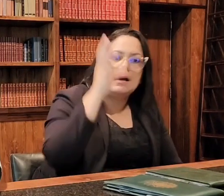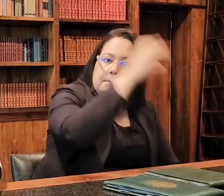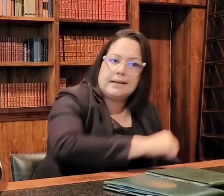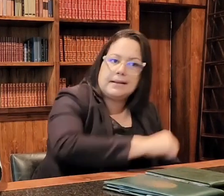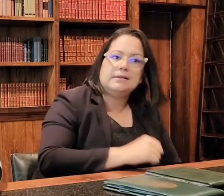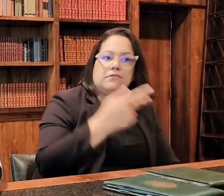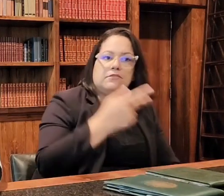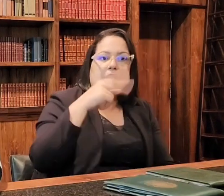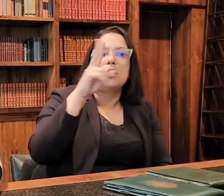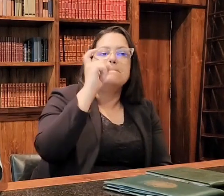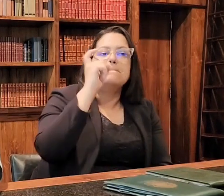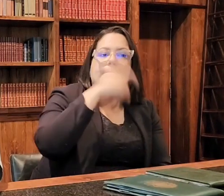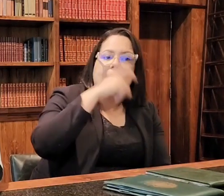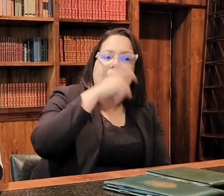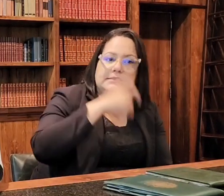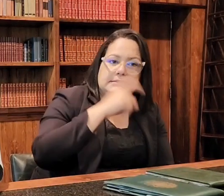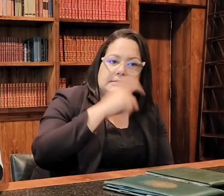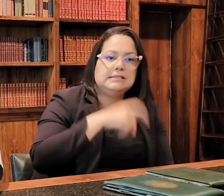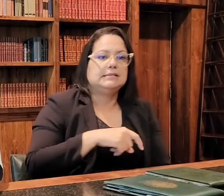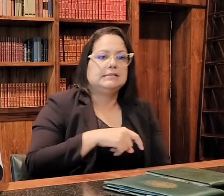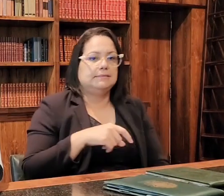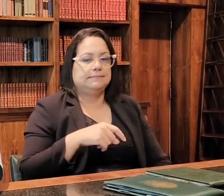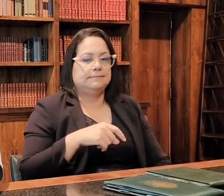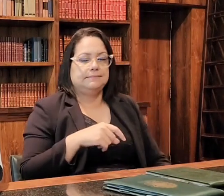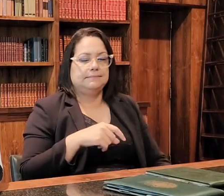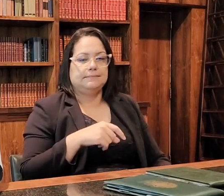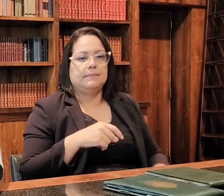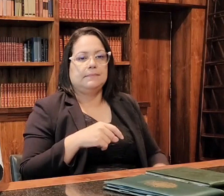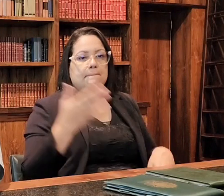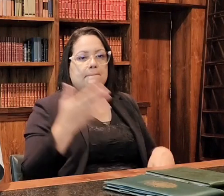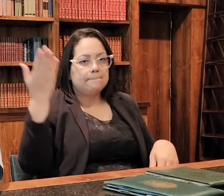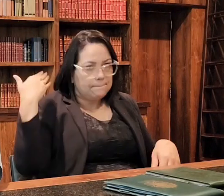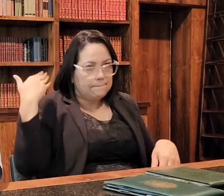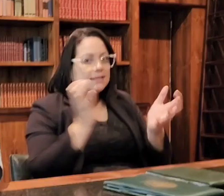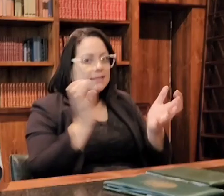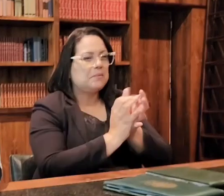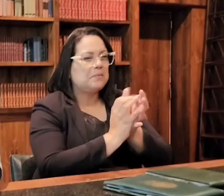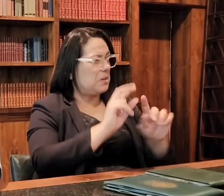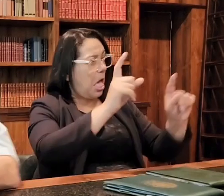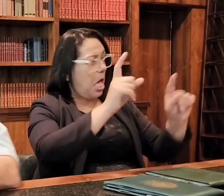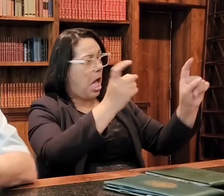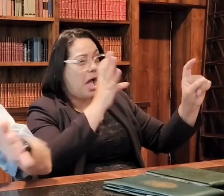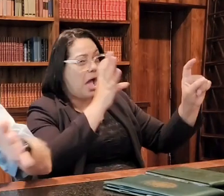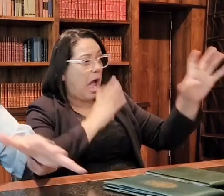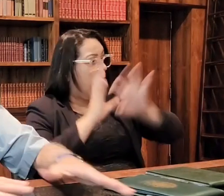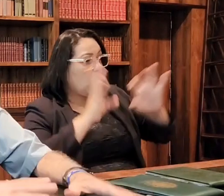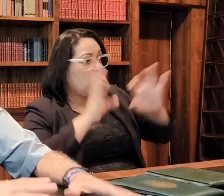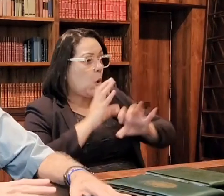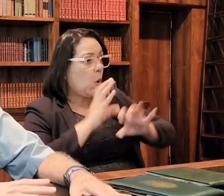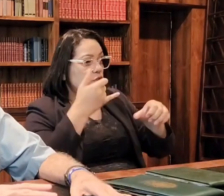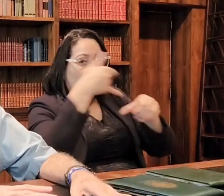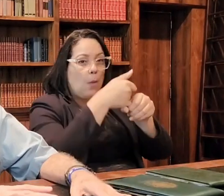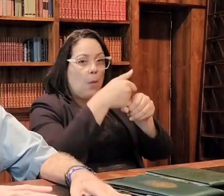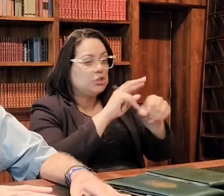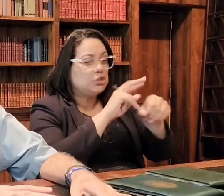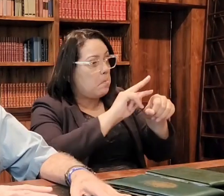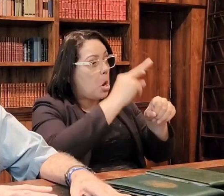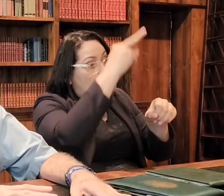criticado pela oposição na guerra, que os combustíveis subiram, nós conseguimos baixar,